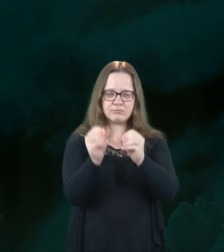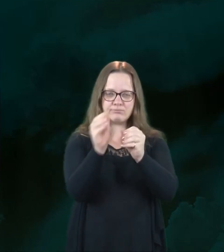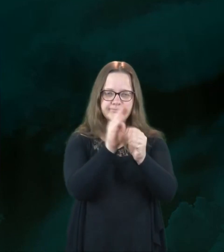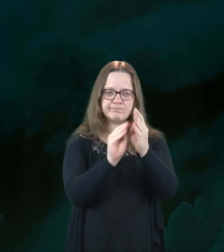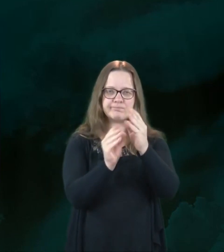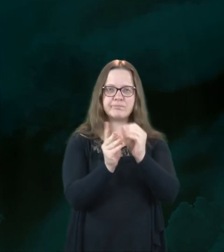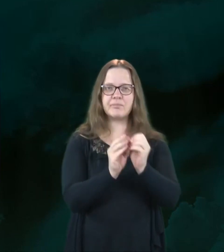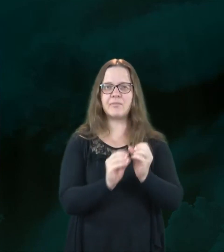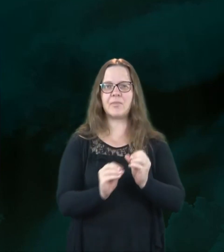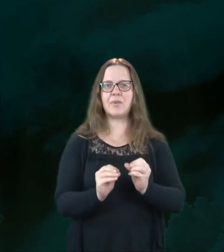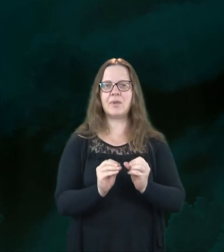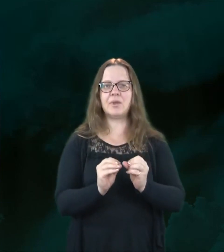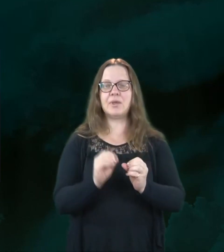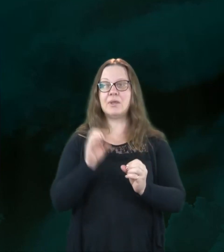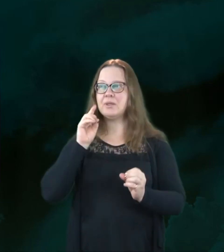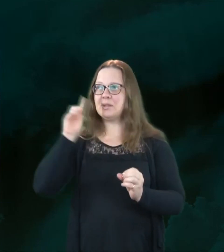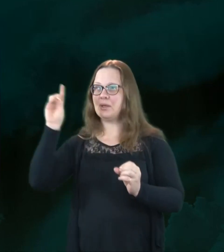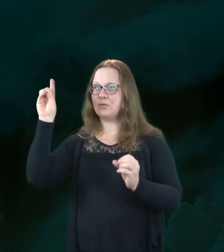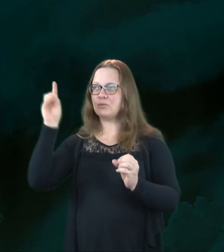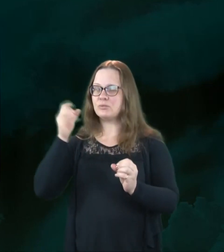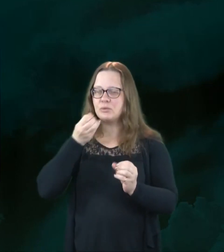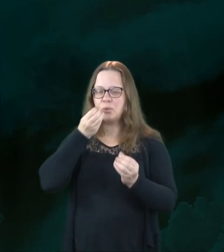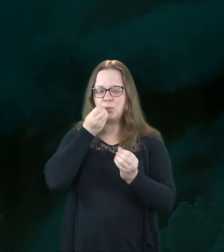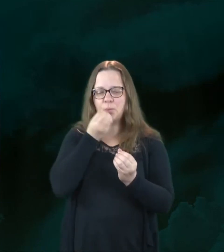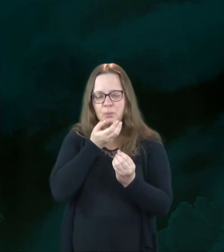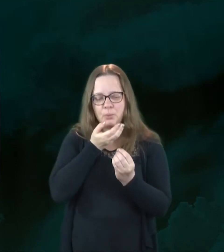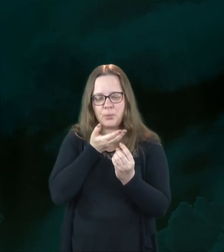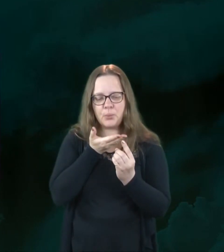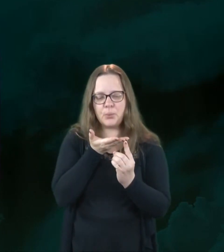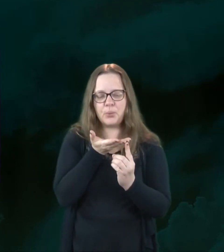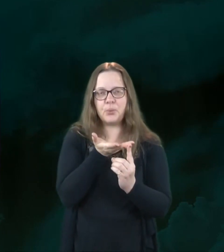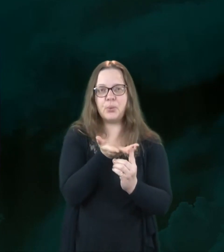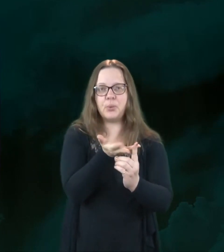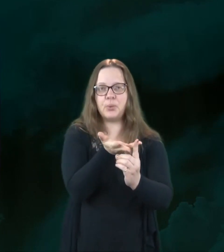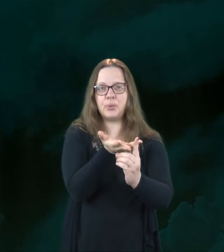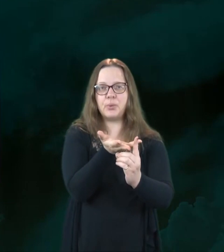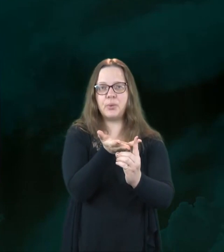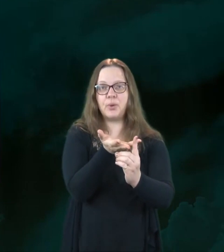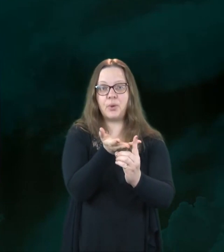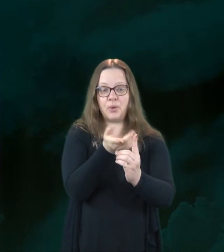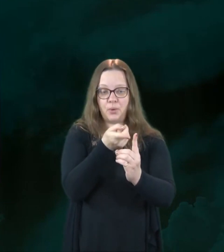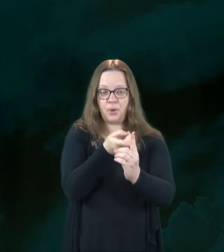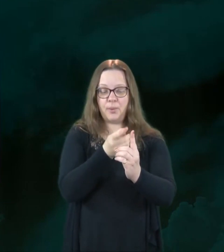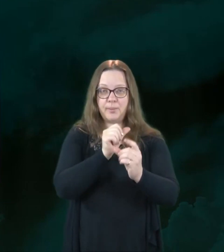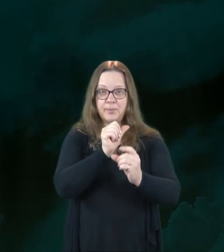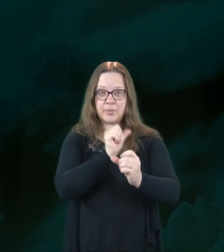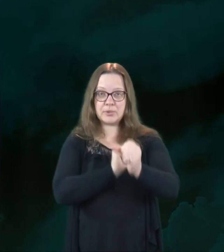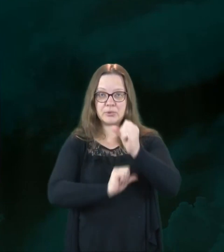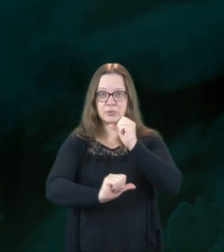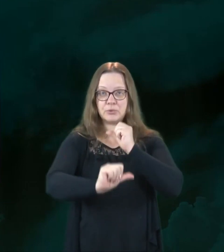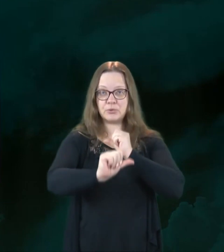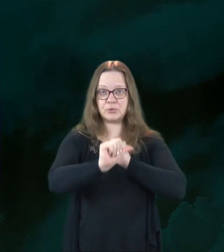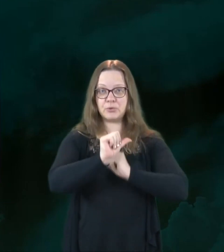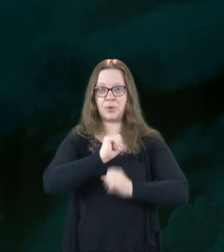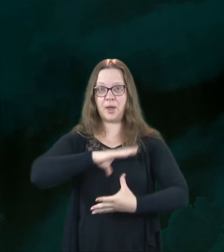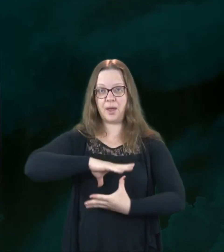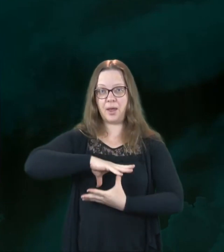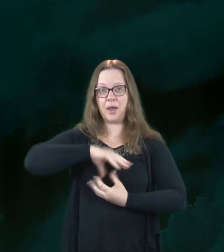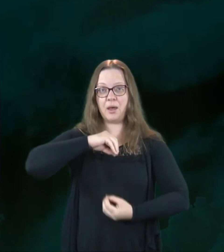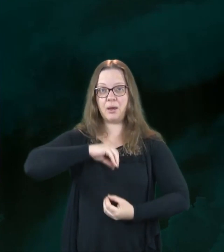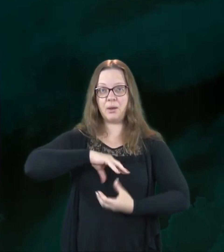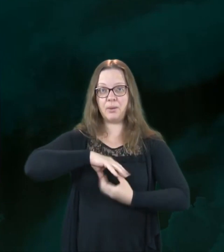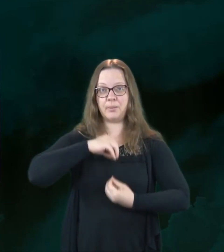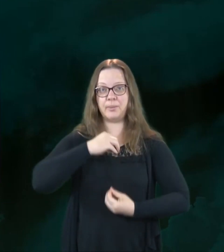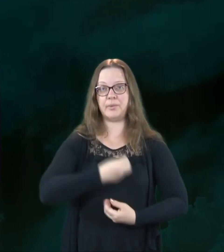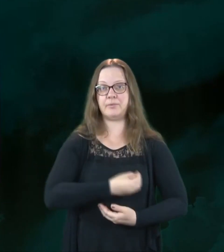vida se tornou o espírito do homem. E o homem passou a ser uma alma vivente. Portanto, nós